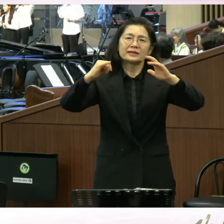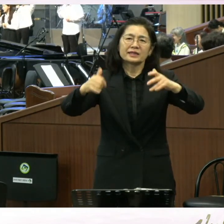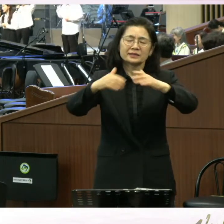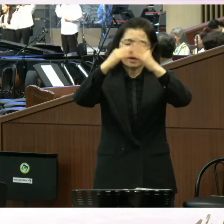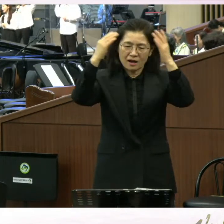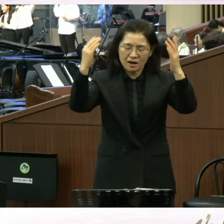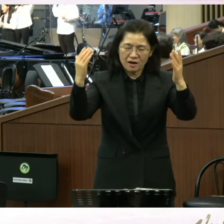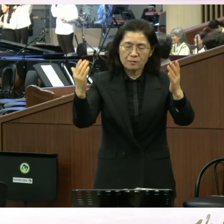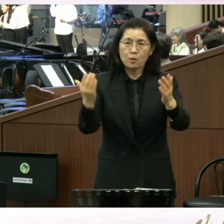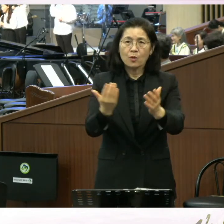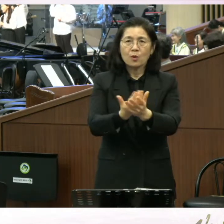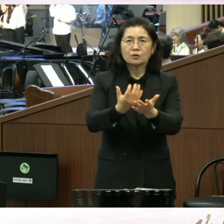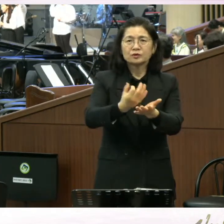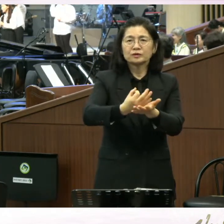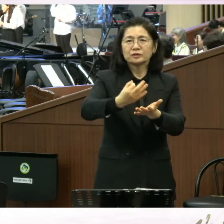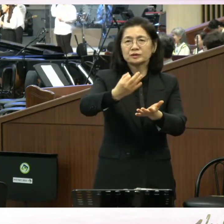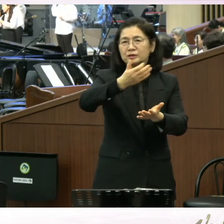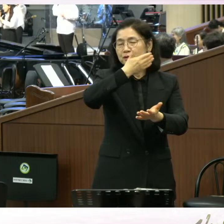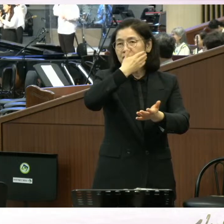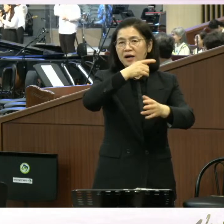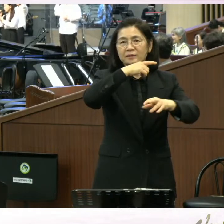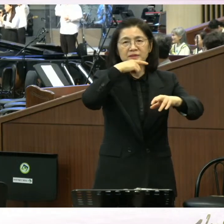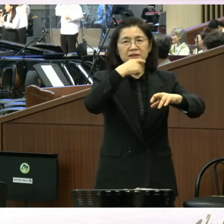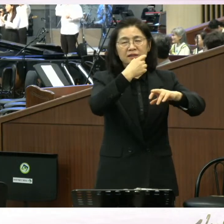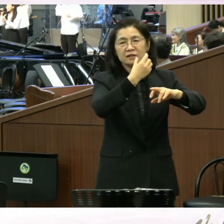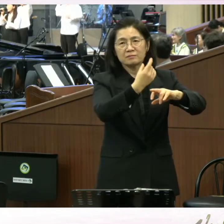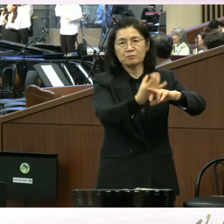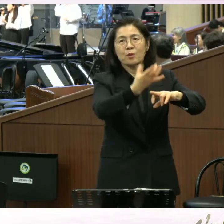이 세상 모든